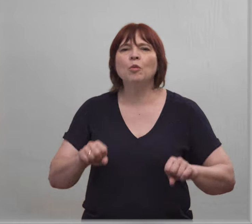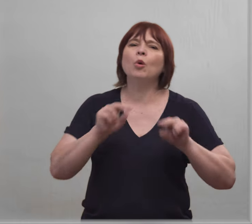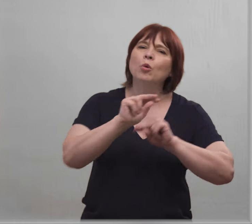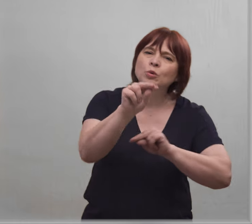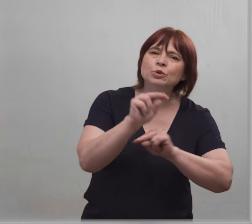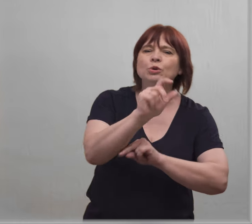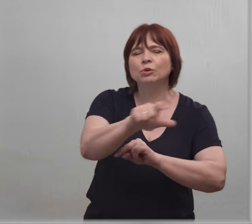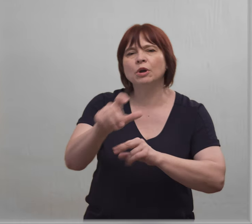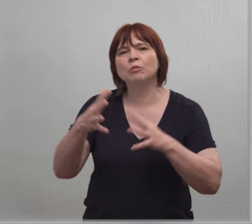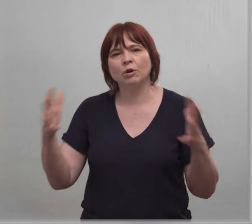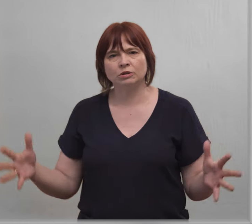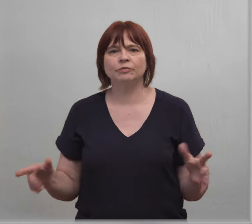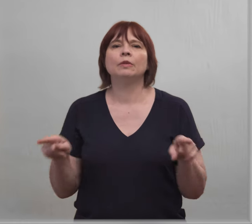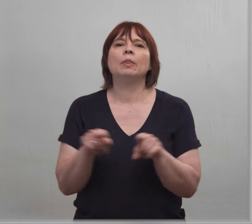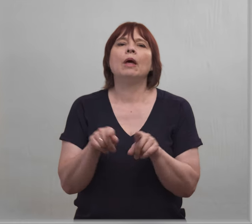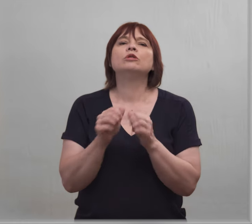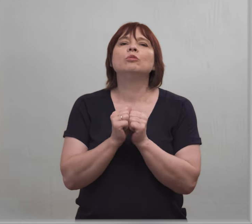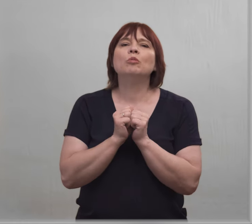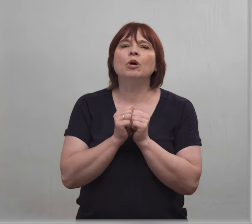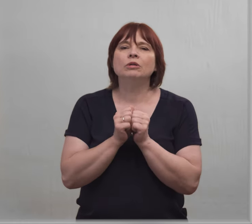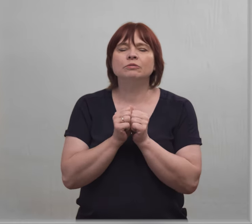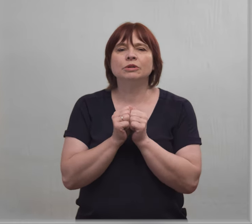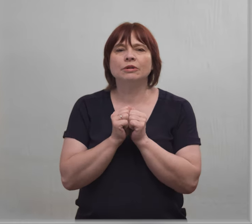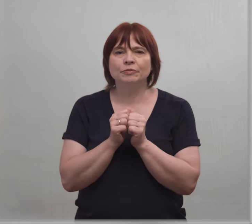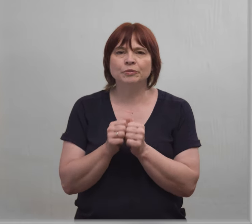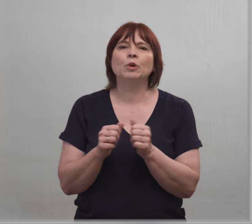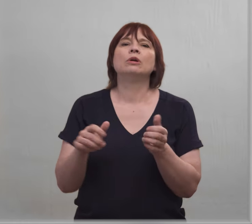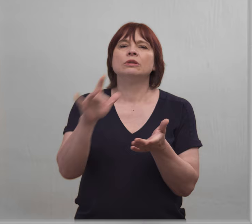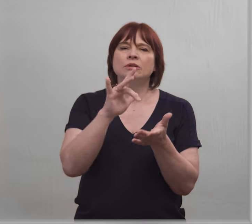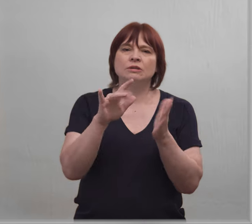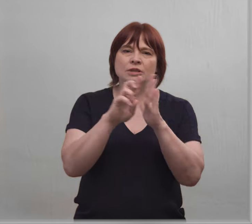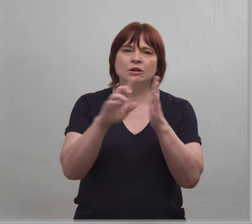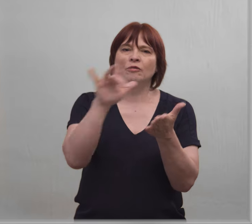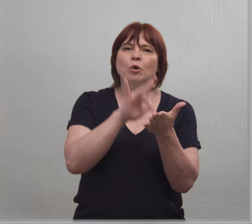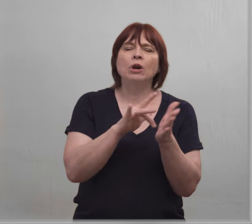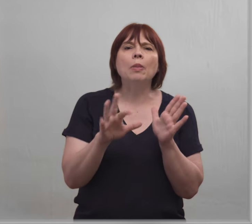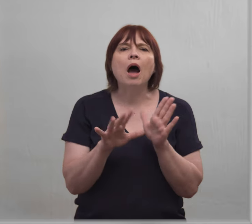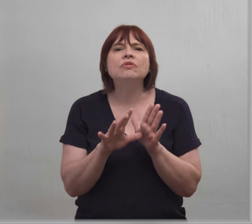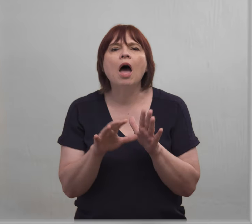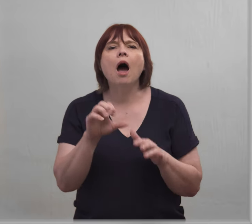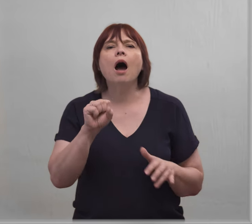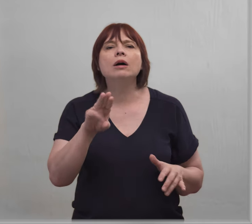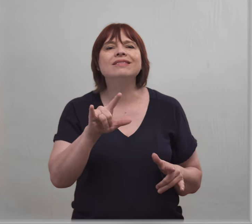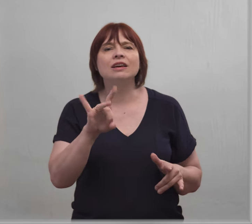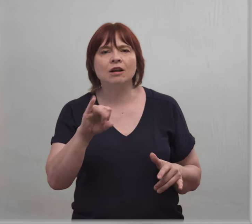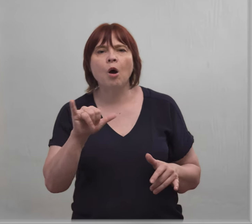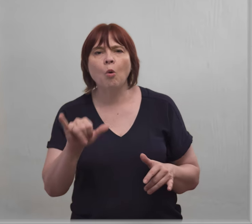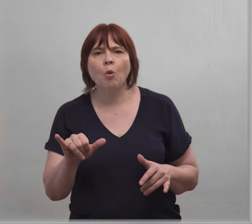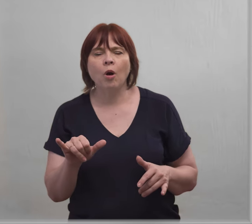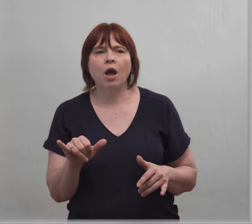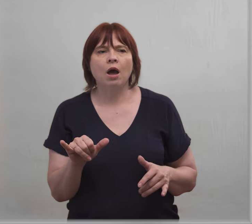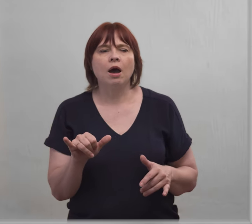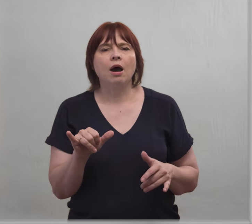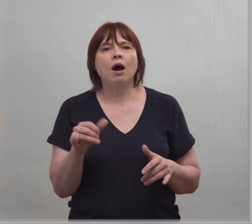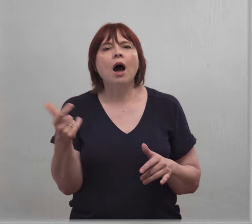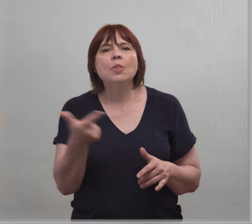за молитвенную просьбу в отношении церкви в городе Атырау. Благослови, Господь, эту церковь, укрепи ее, помоги ей пройти